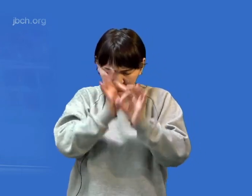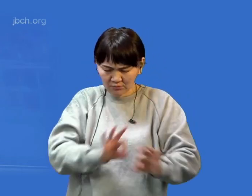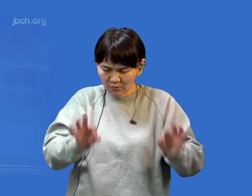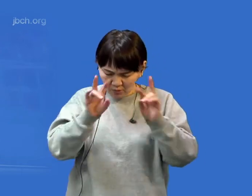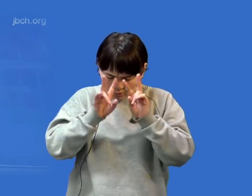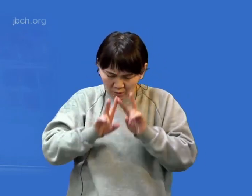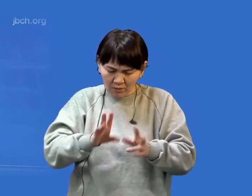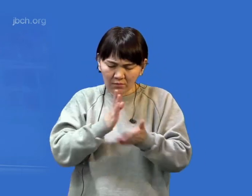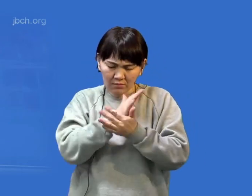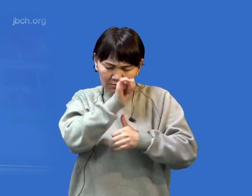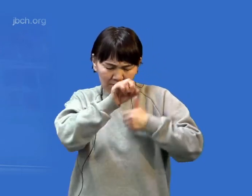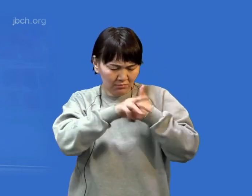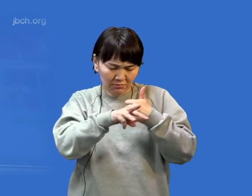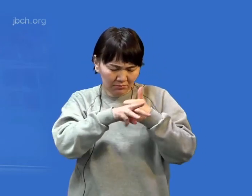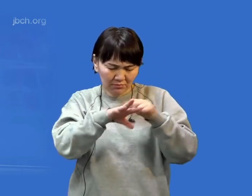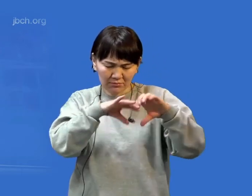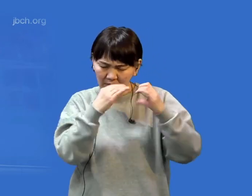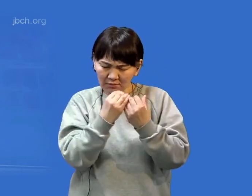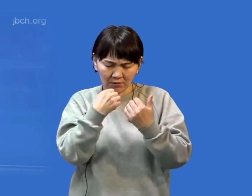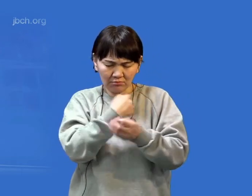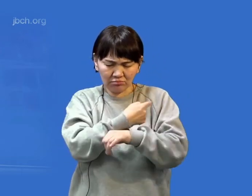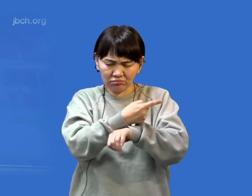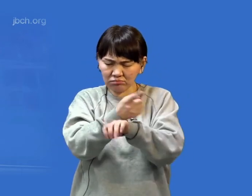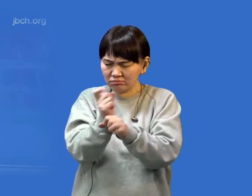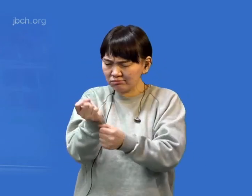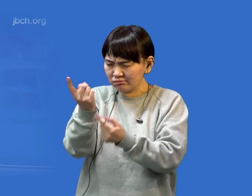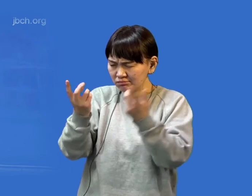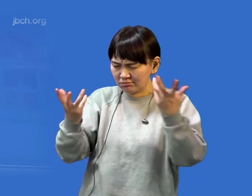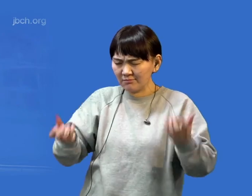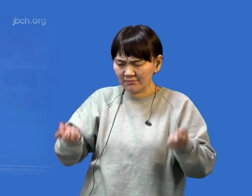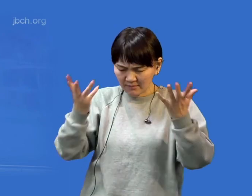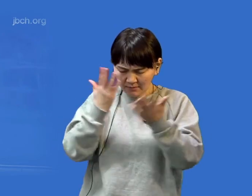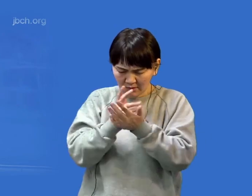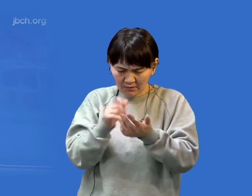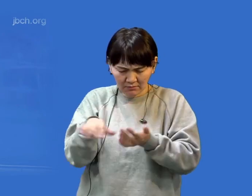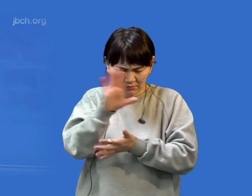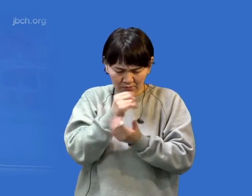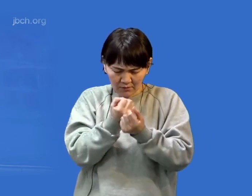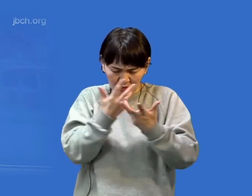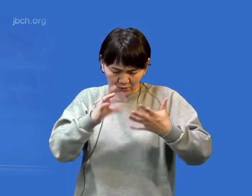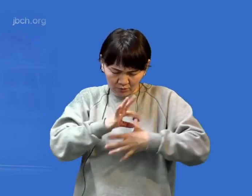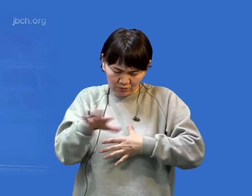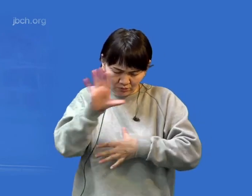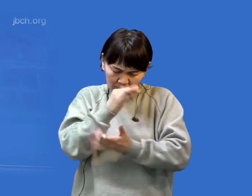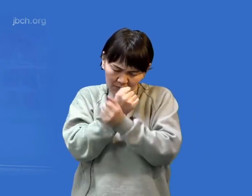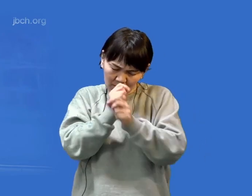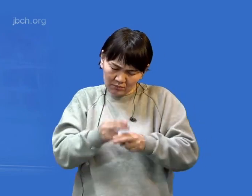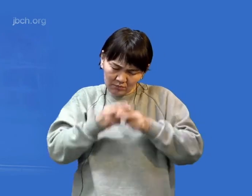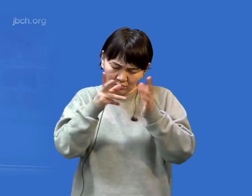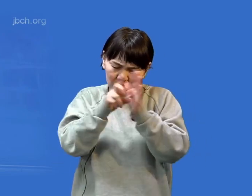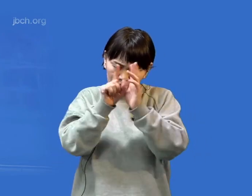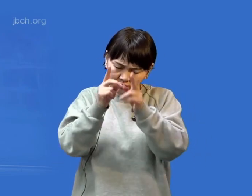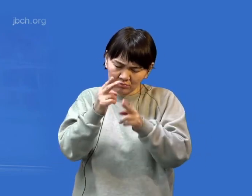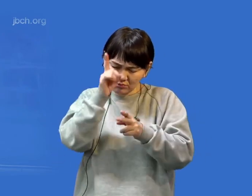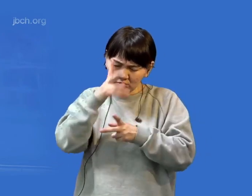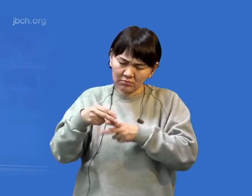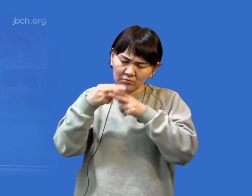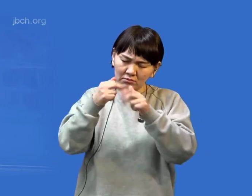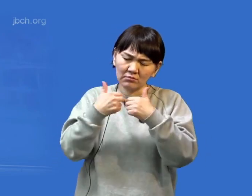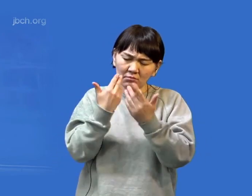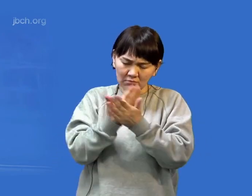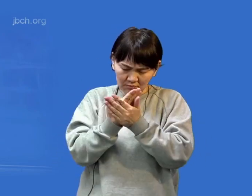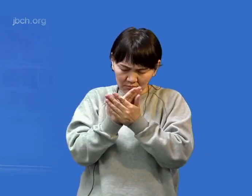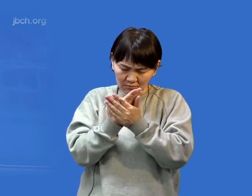байгаа энэ сайн мэдээний семинарууд олон сүнснүүд аврагдаж чадхаар бурхан та ажиллаа явуулаарай.